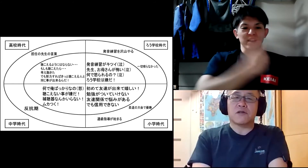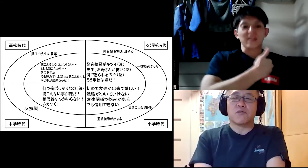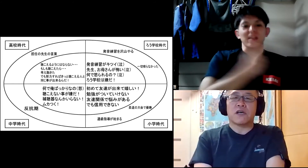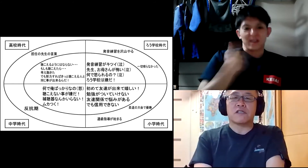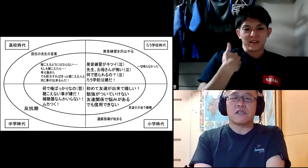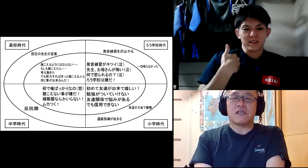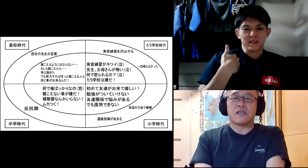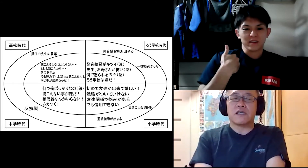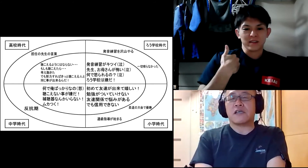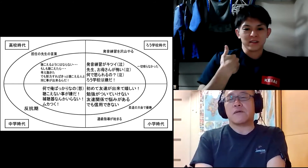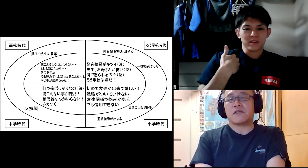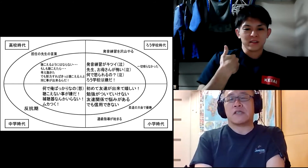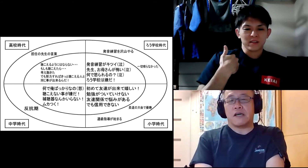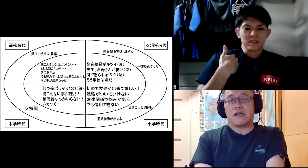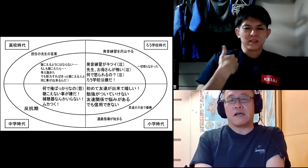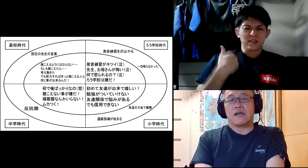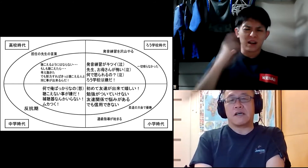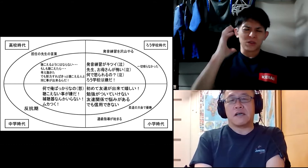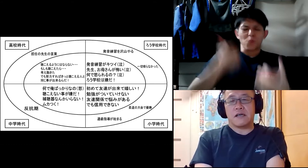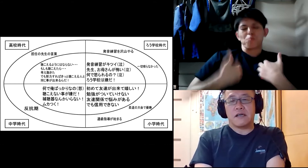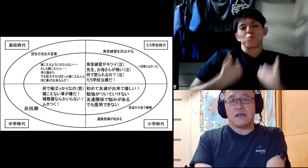初めて友達ができました。